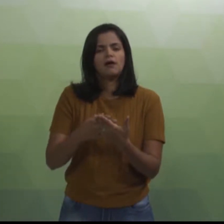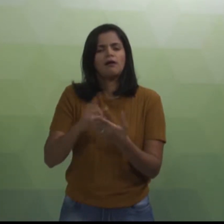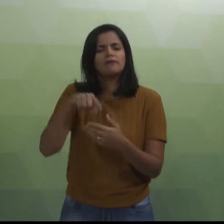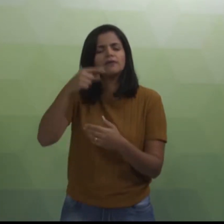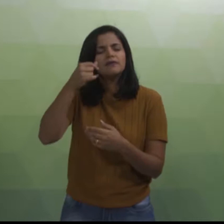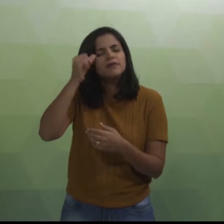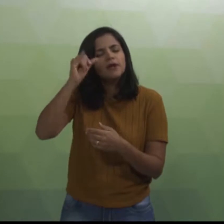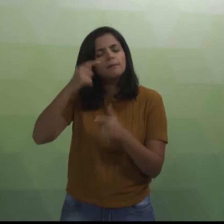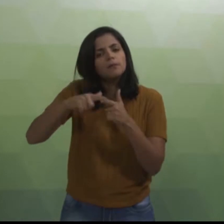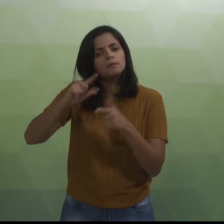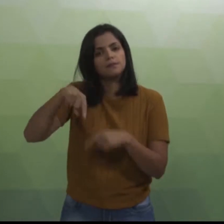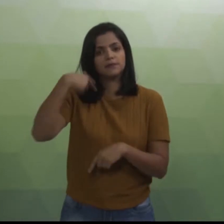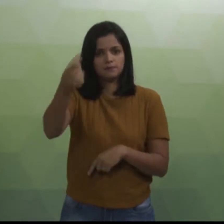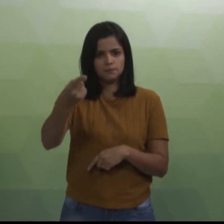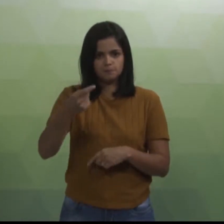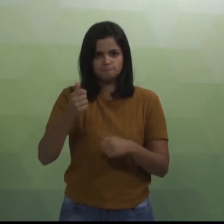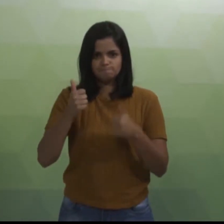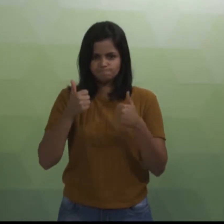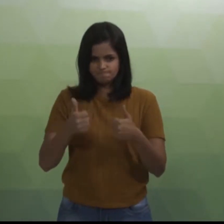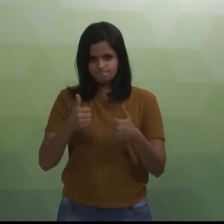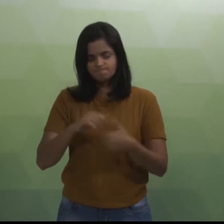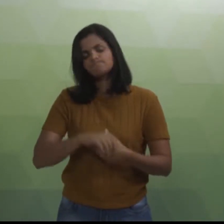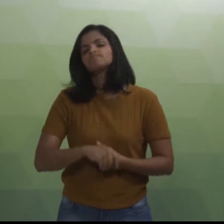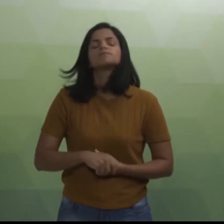estudar. Não deixem para depois, ok?